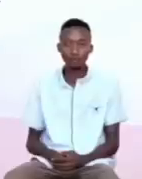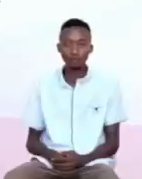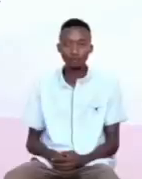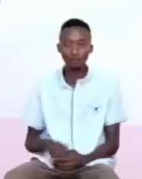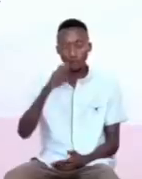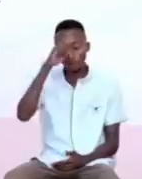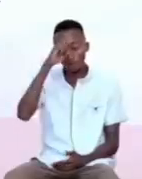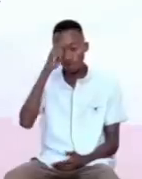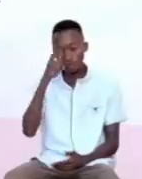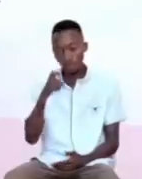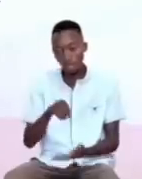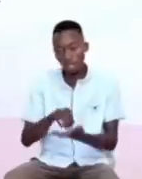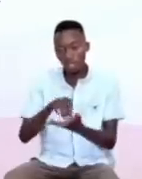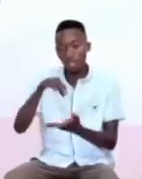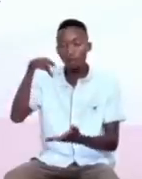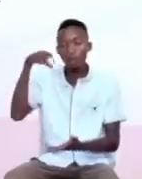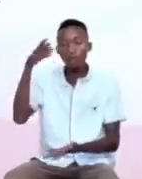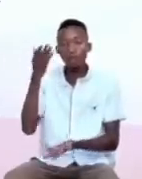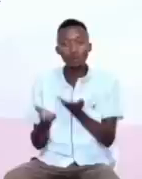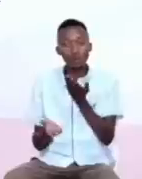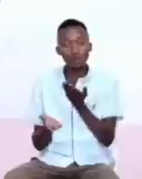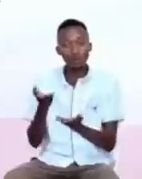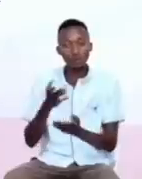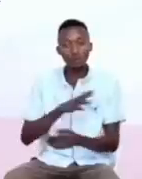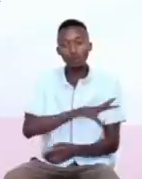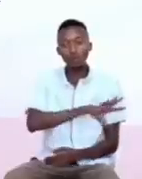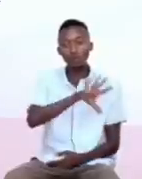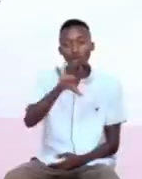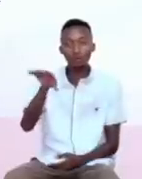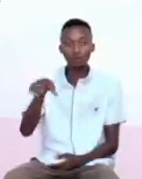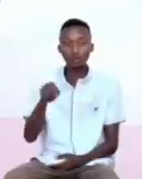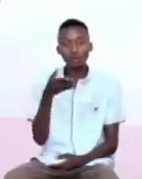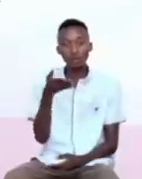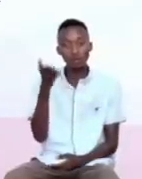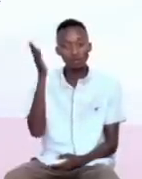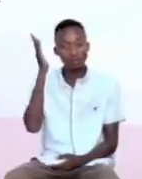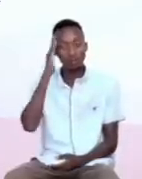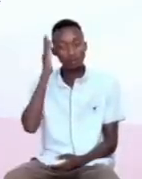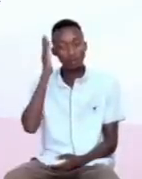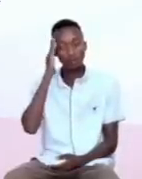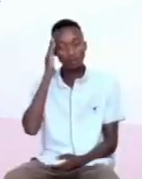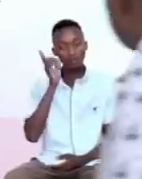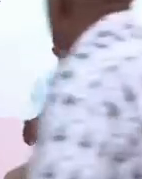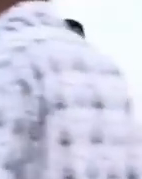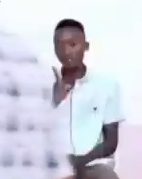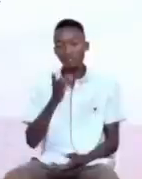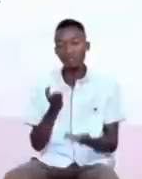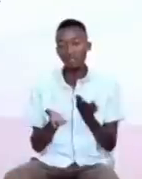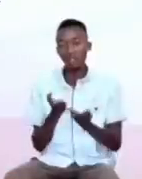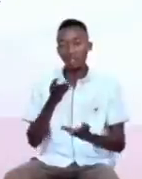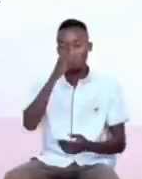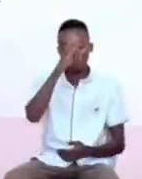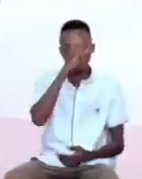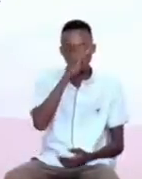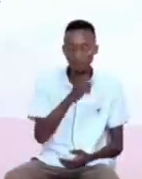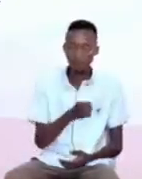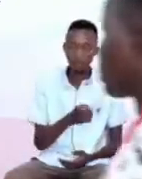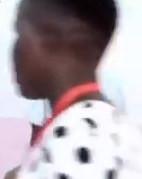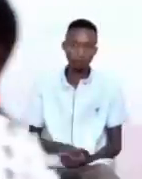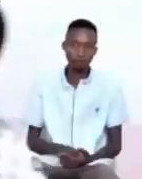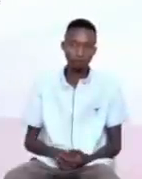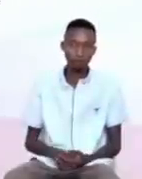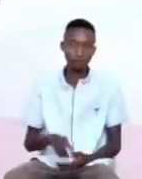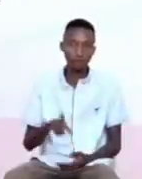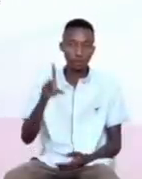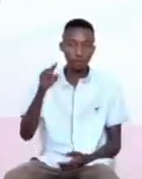kuliko marijani. Anathamani kuliko marijani? Wala vyote uvitamanivyo. Ndio. Havilingani naye. Endelea. Ana wingi wa